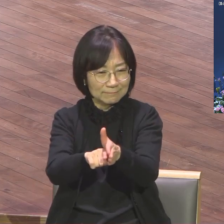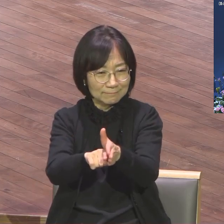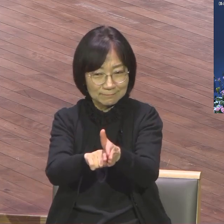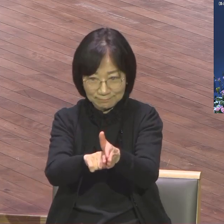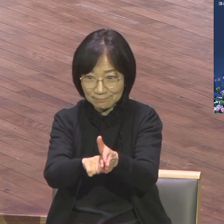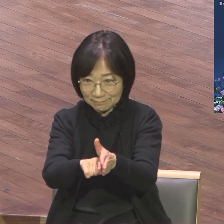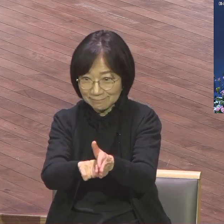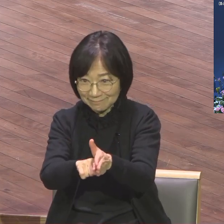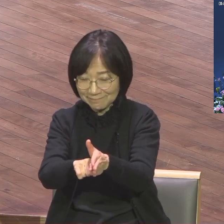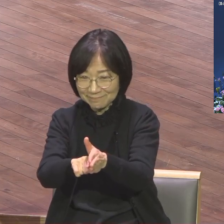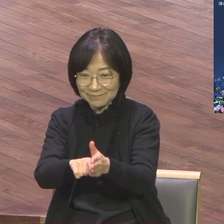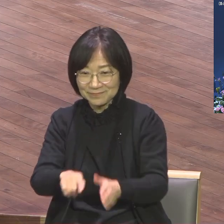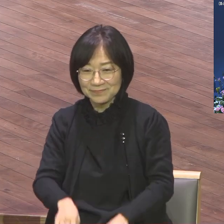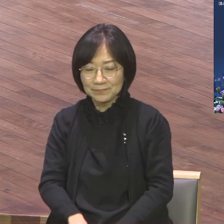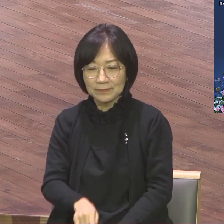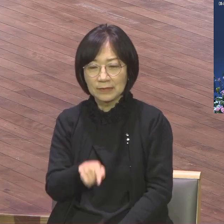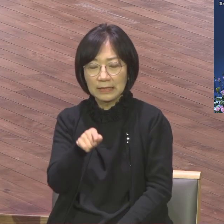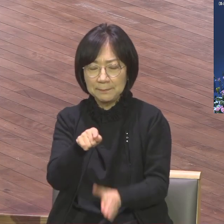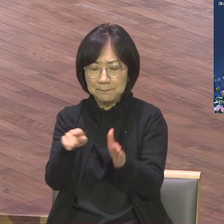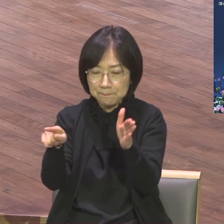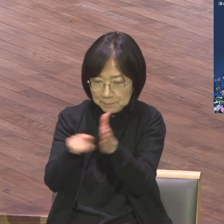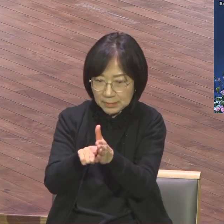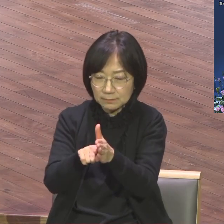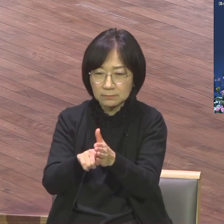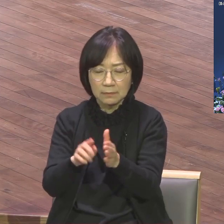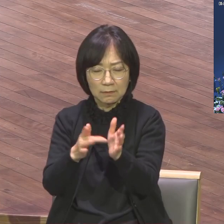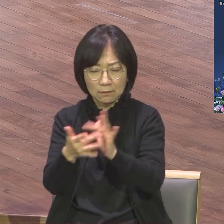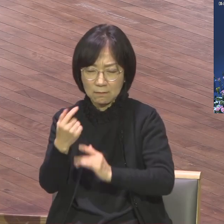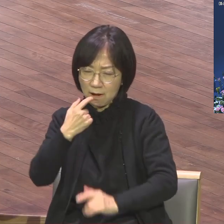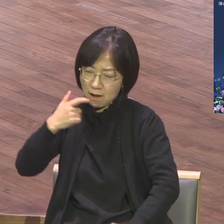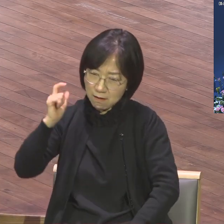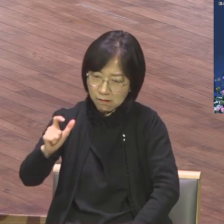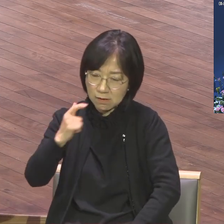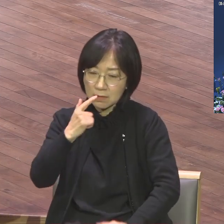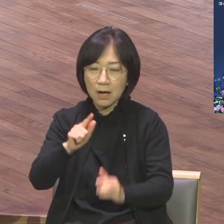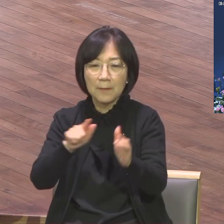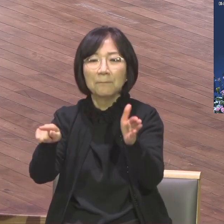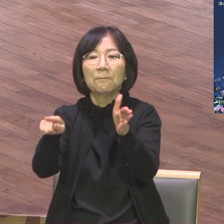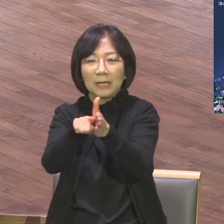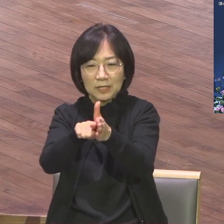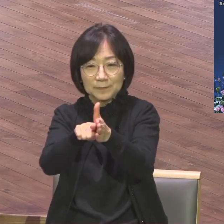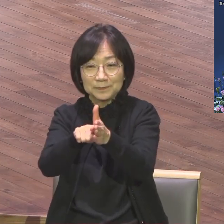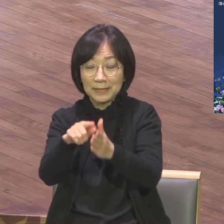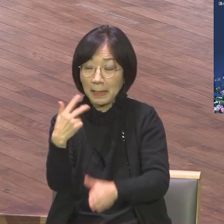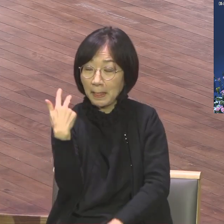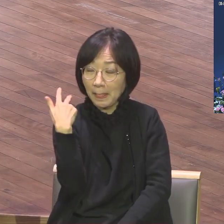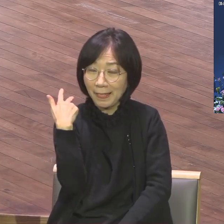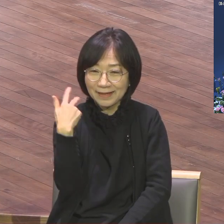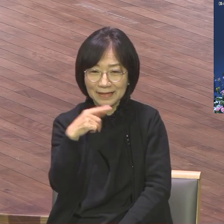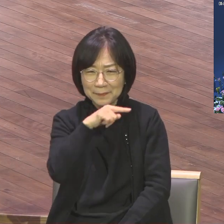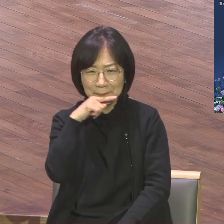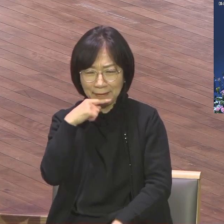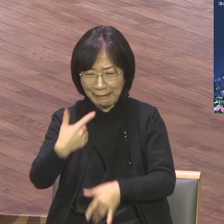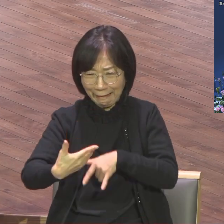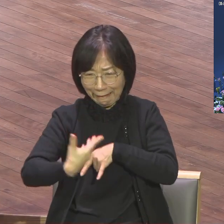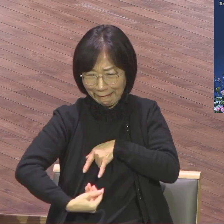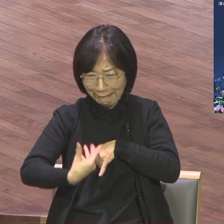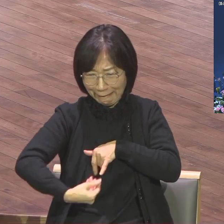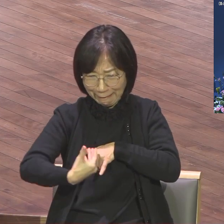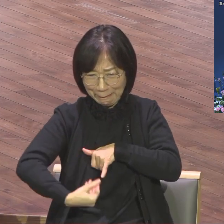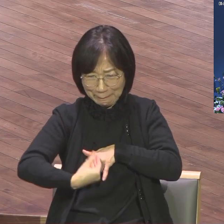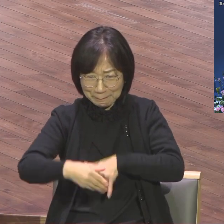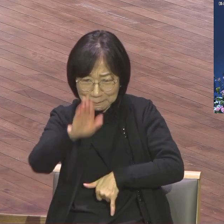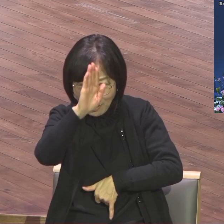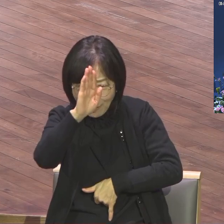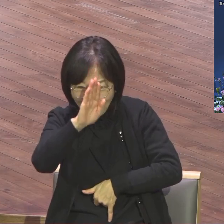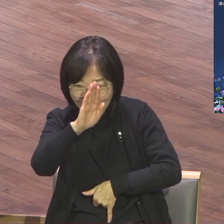믿음. 믿음을 강조했습니다. 지난주에 우리가 살펴본 혈류증 여자의 치유